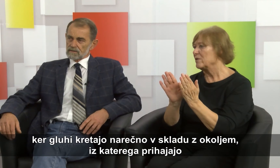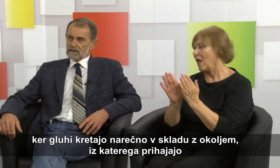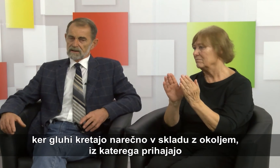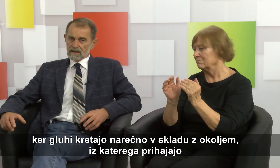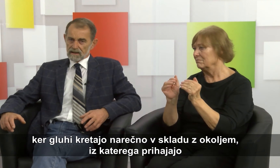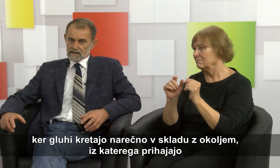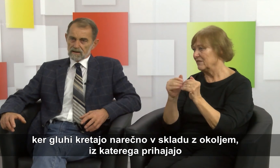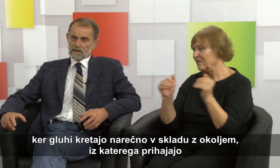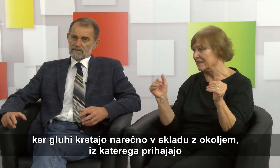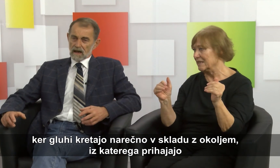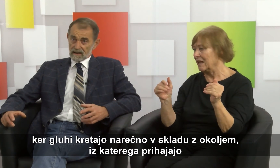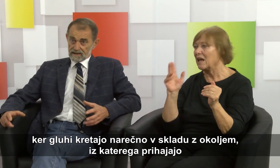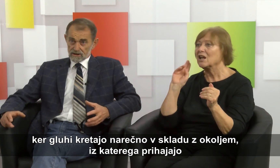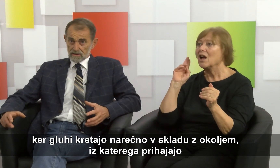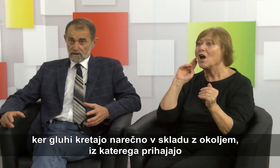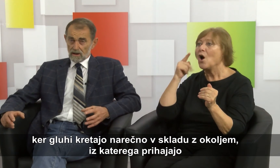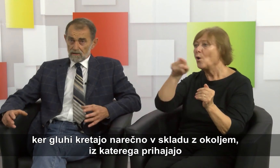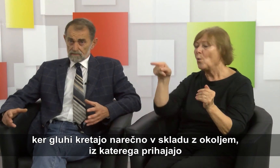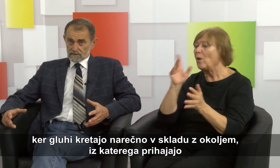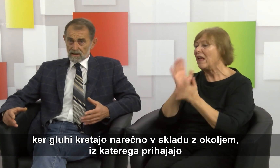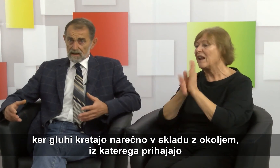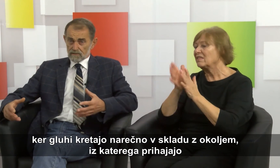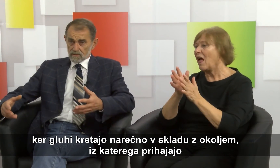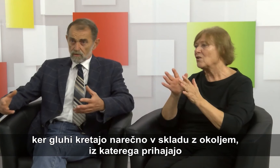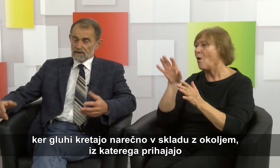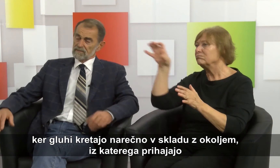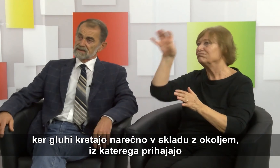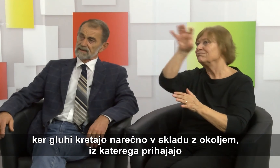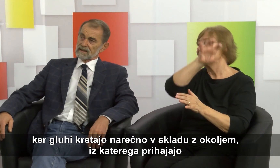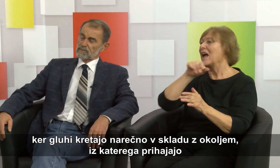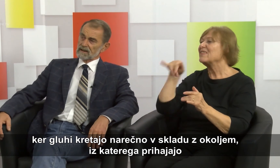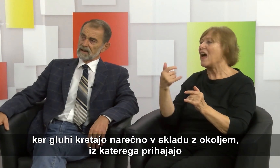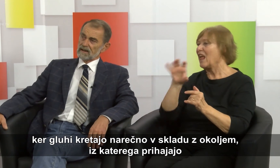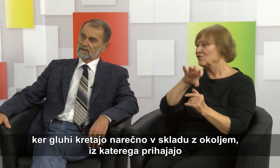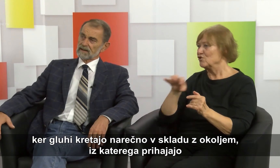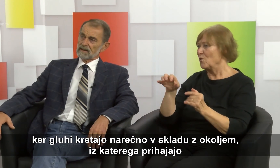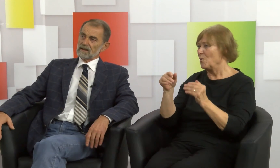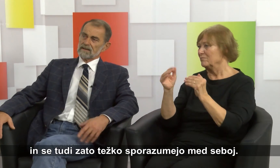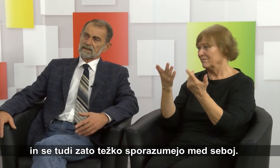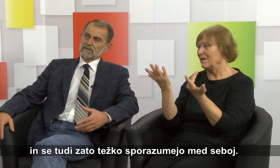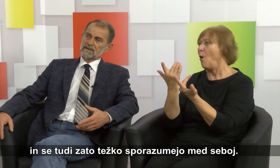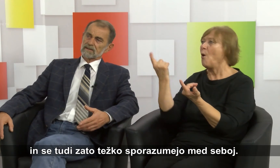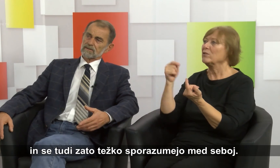gluhi kretajo narečno v skladu z okoljem, iz katerega prihajajo, ne, in se tudi zato